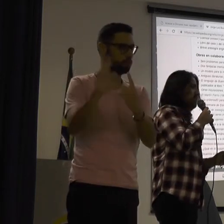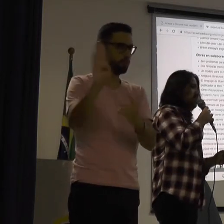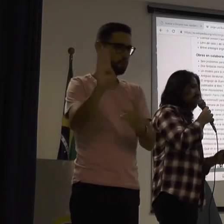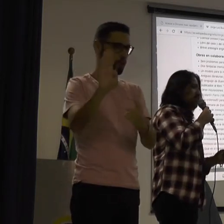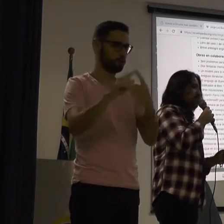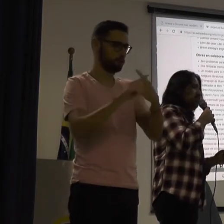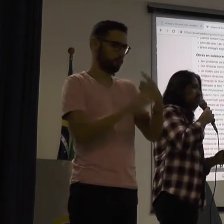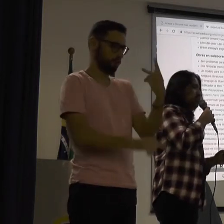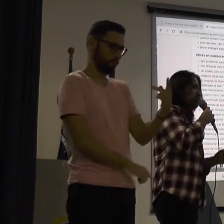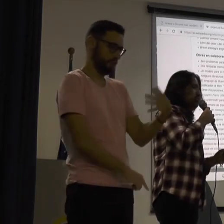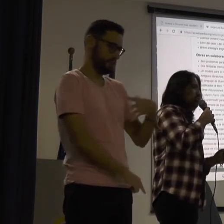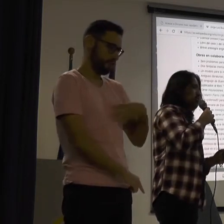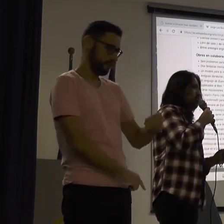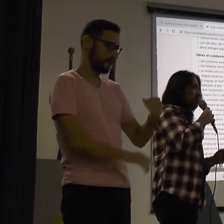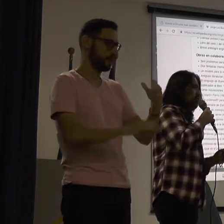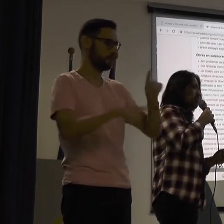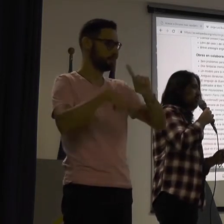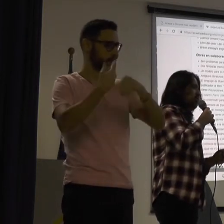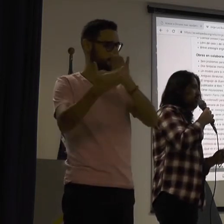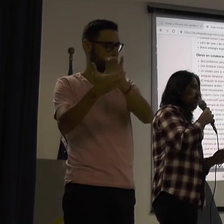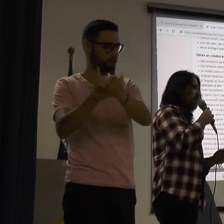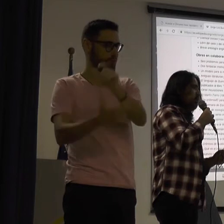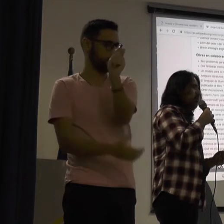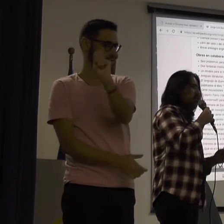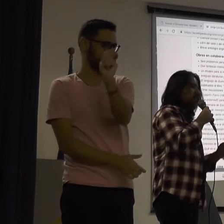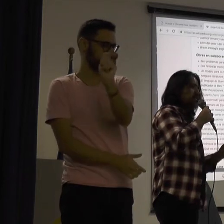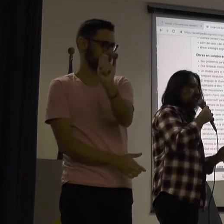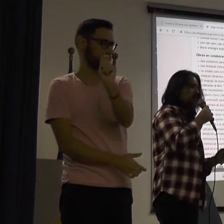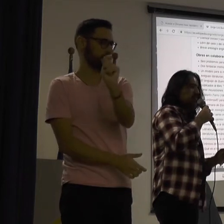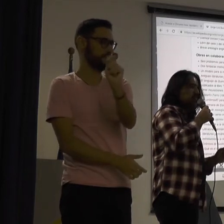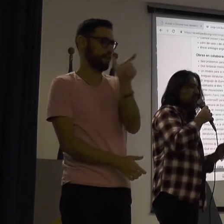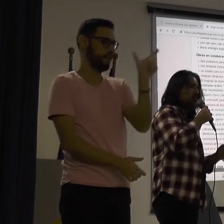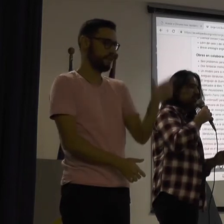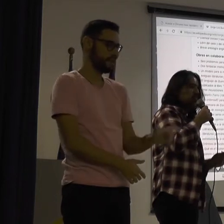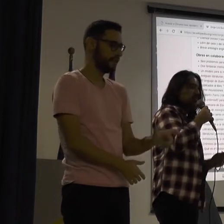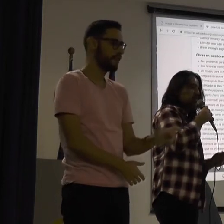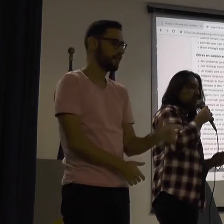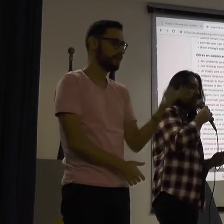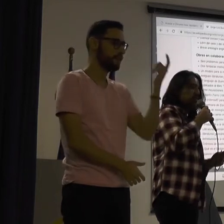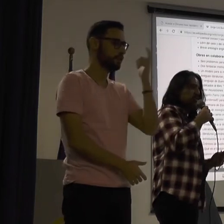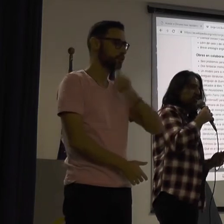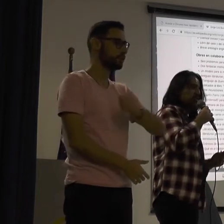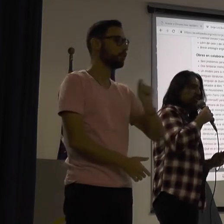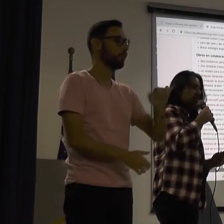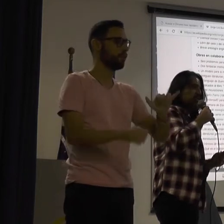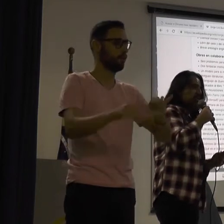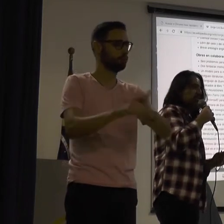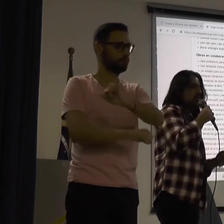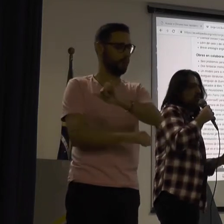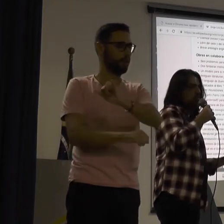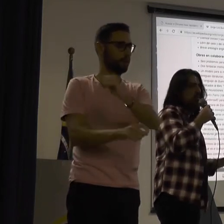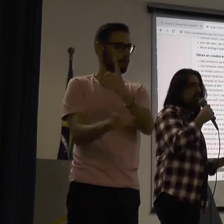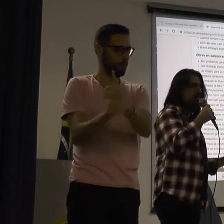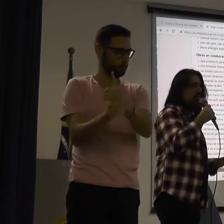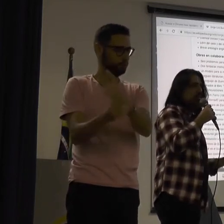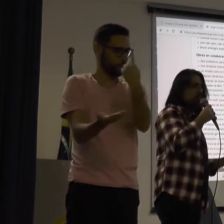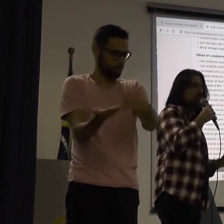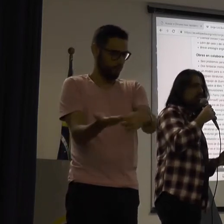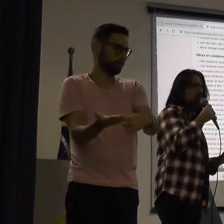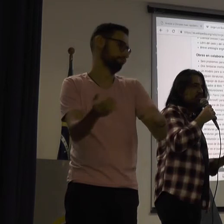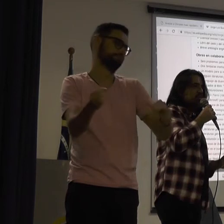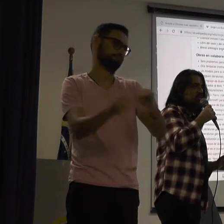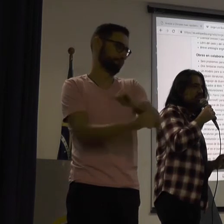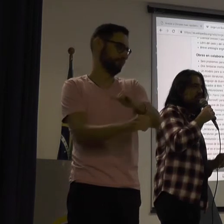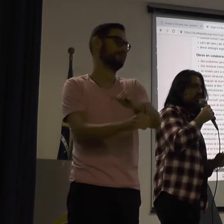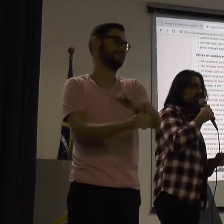né? E o Drummond conseguiu a proeza de dar um bolo no Borges, né? Se for verdadeiro